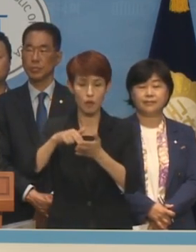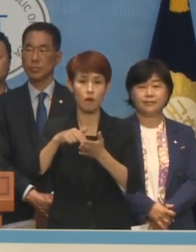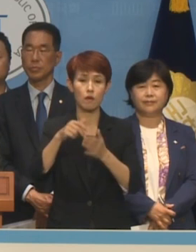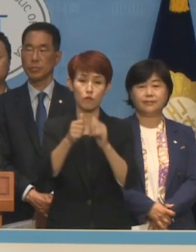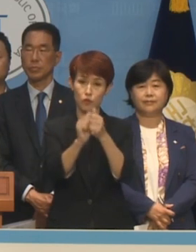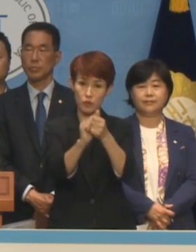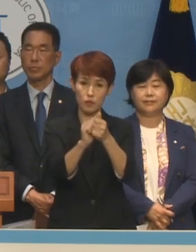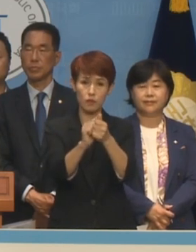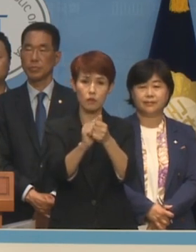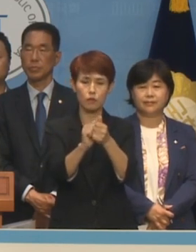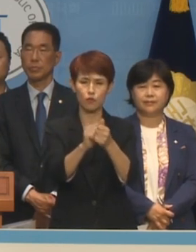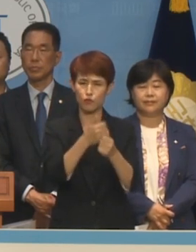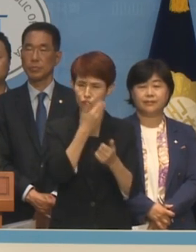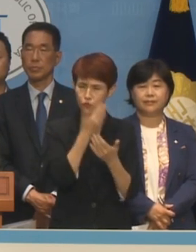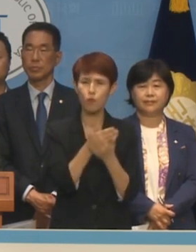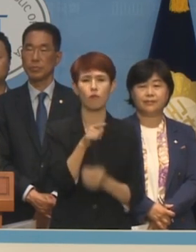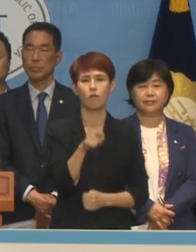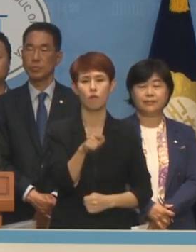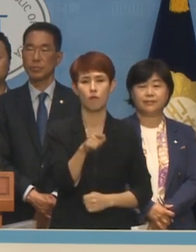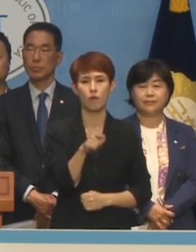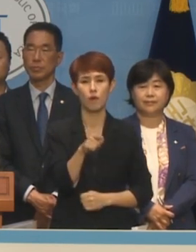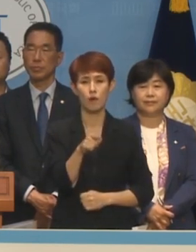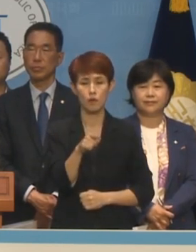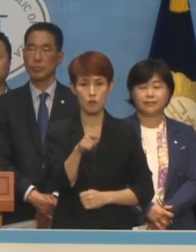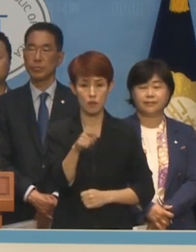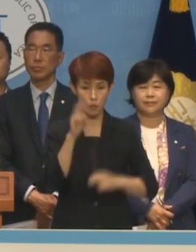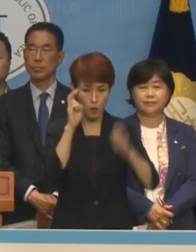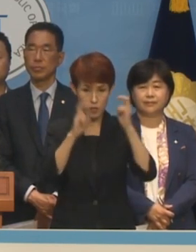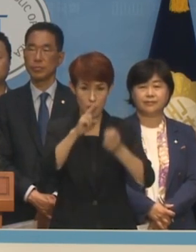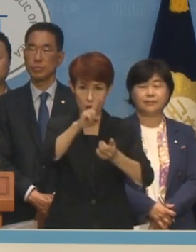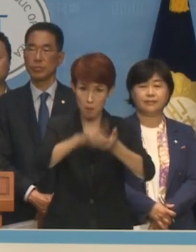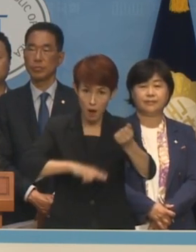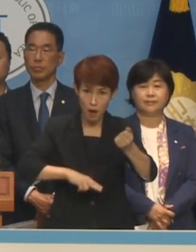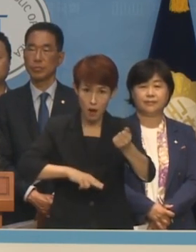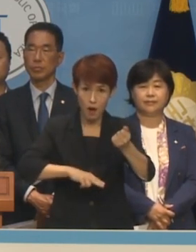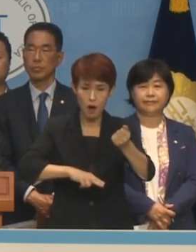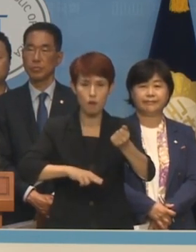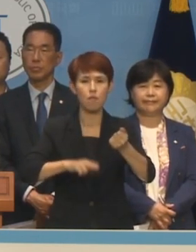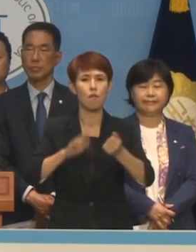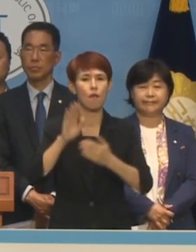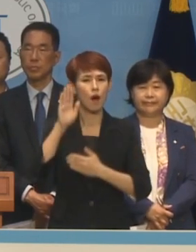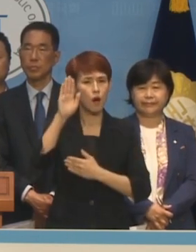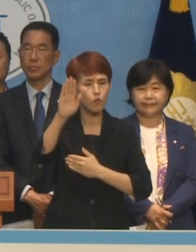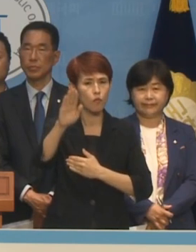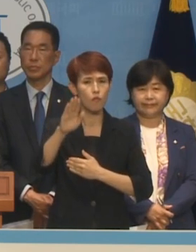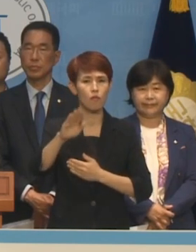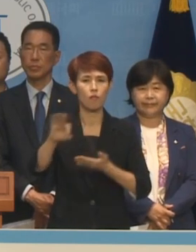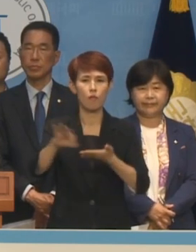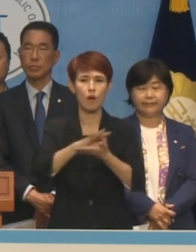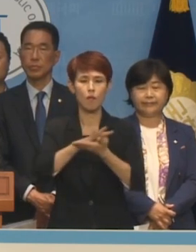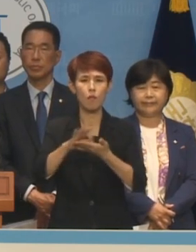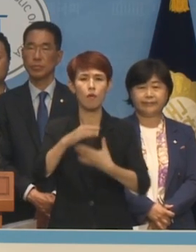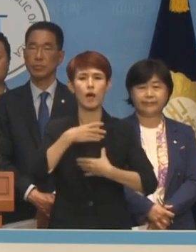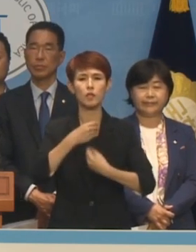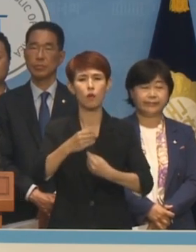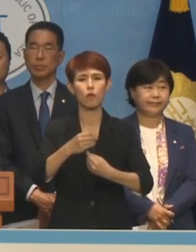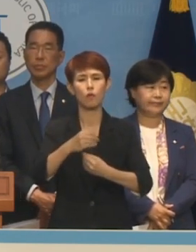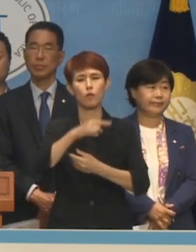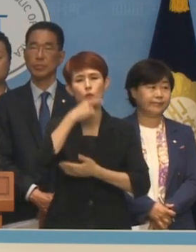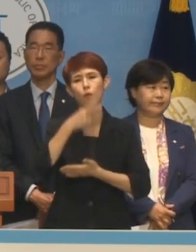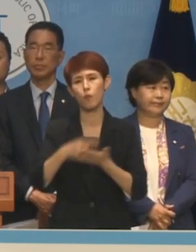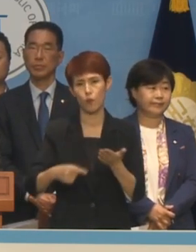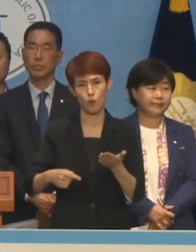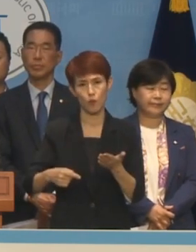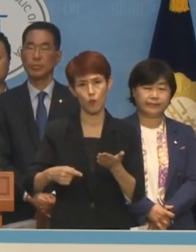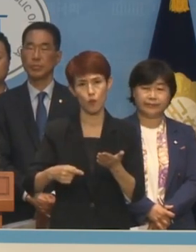KDN은 캐시카우이기 때문에 이런 자회사를 매각한다는 것은 중장기적 재무 건전성에 오히려 손실을 줄 수